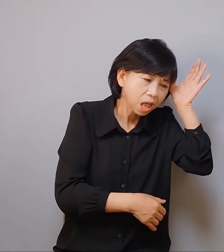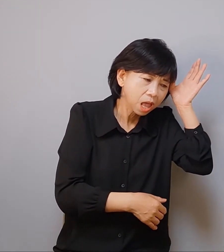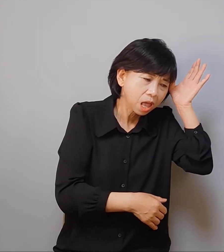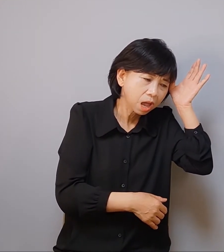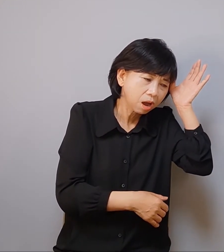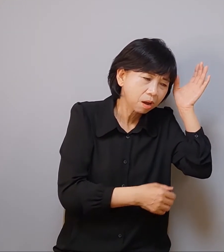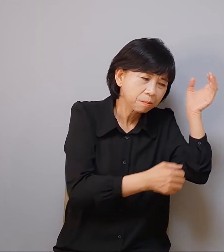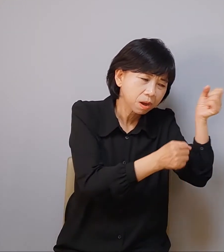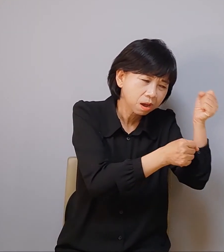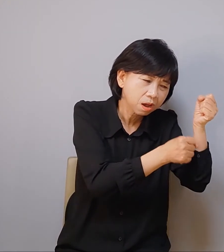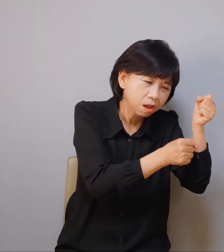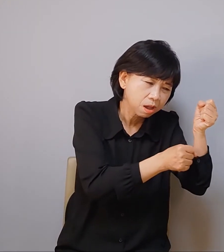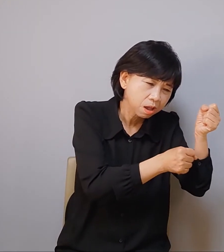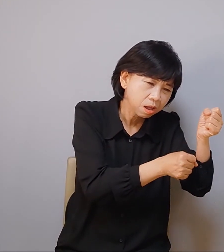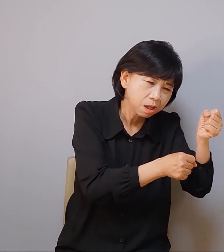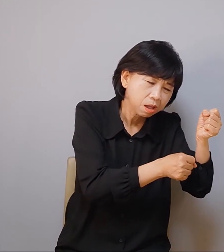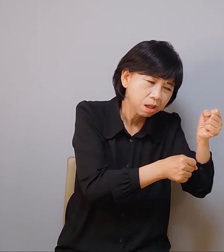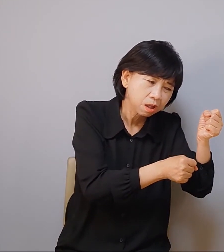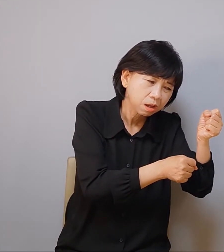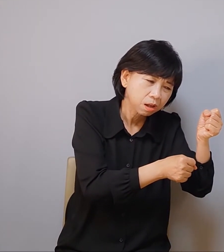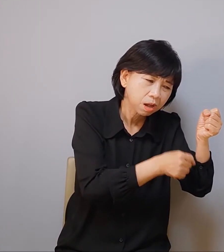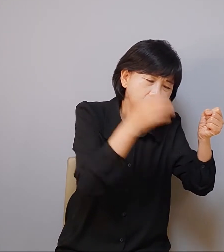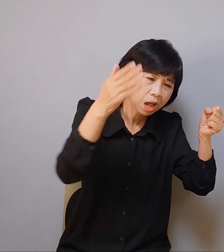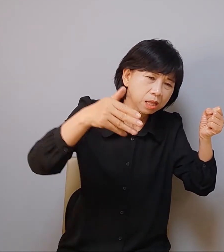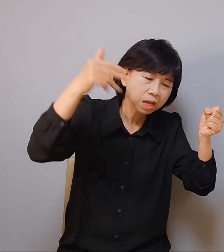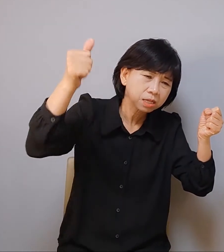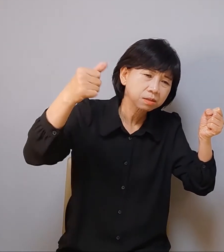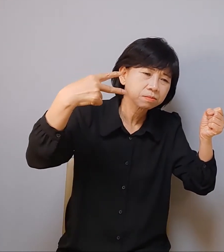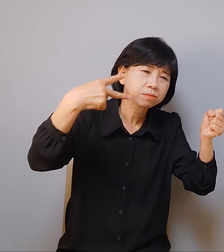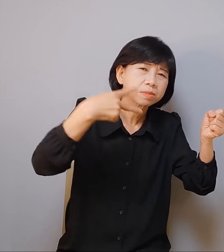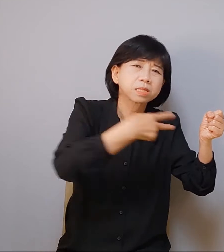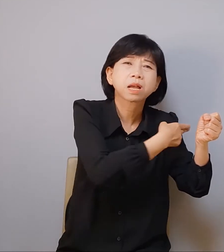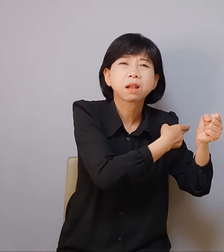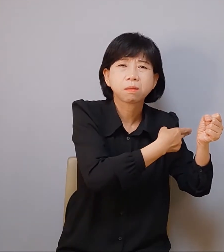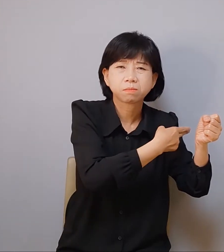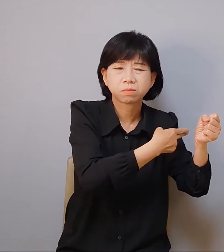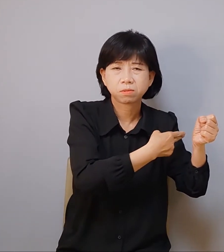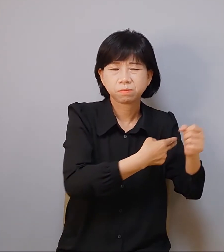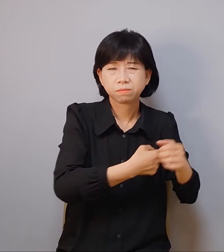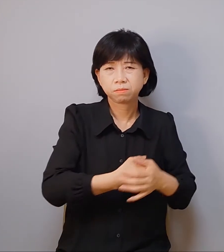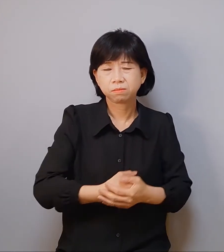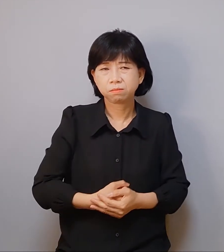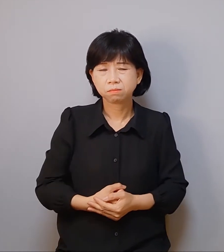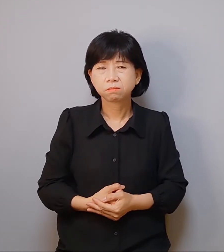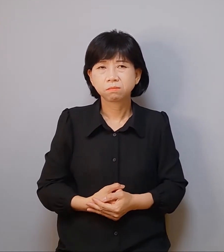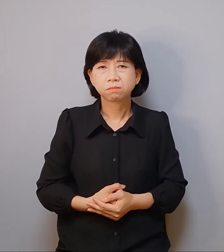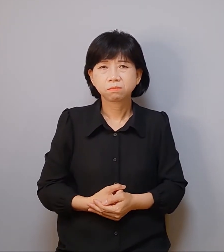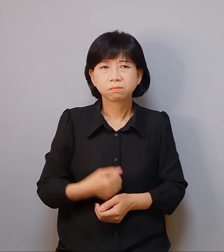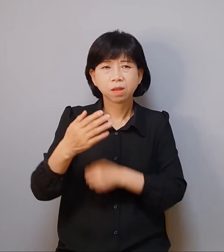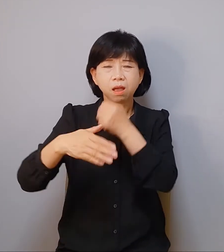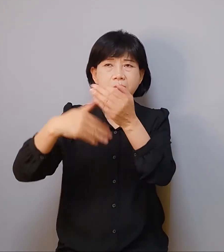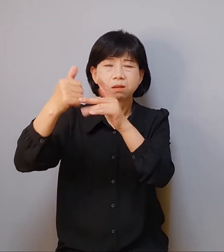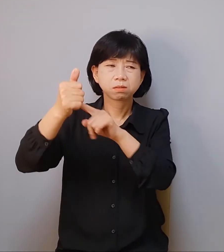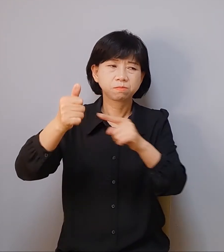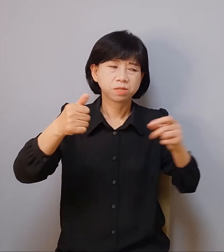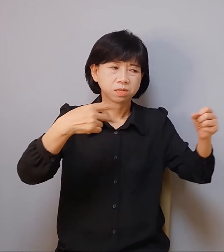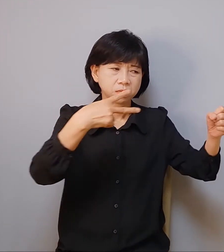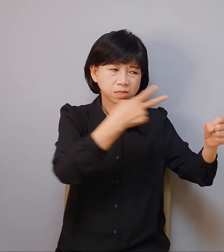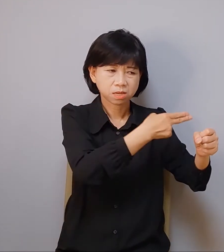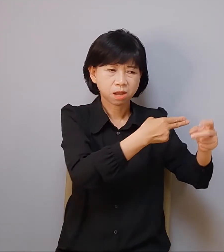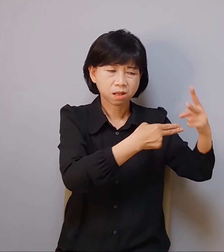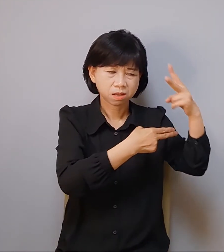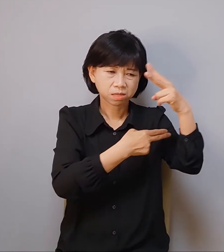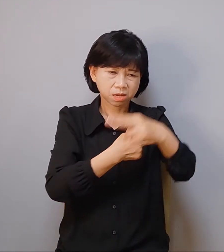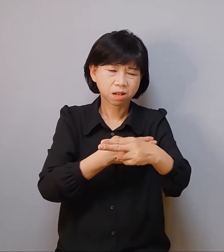그것만 바라봤던 거 하나님이 일부러 이상하리만치 하나씩 끊어 놓으시는 것 같아요. 왜 끊어